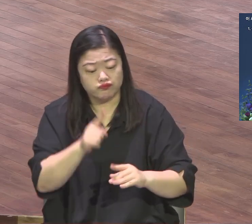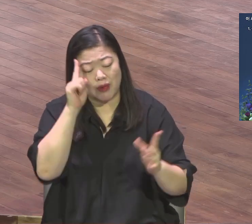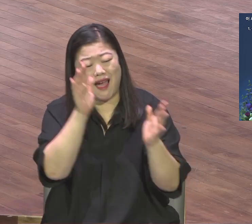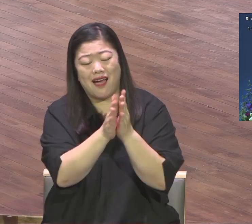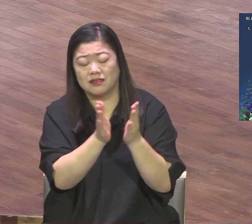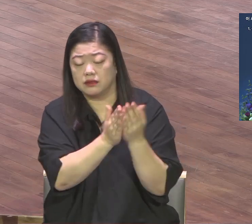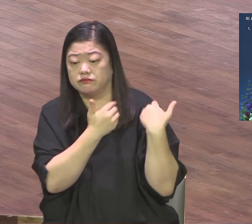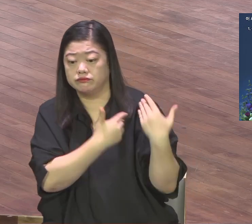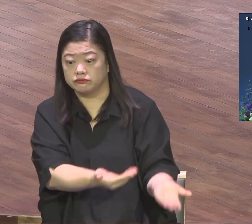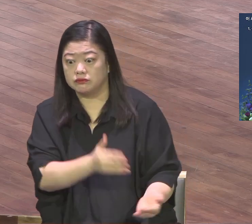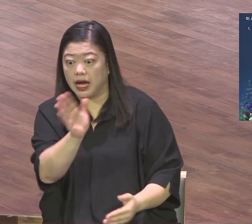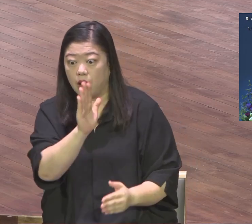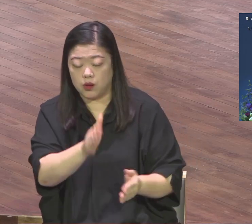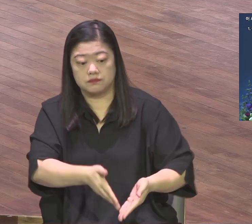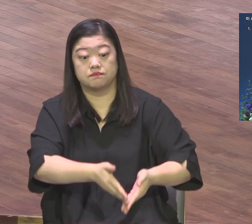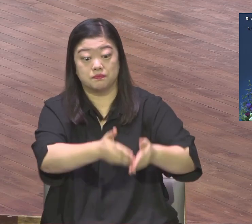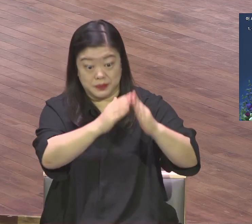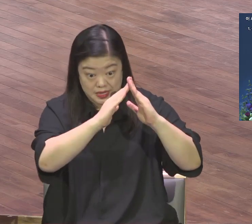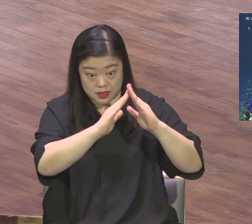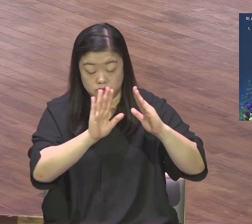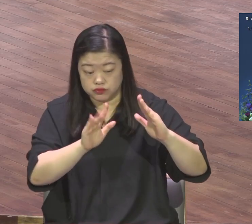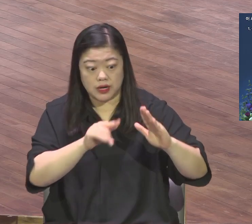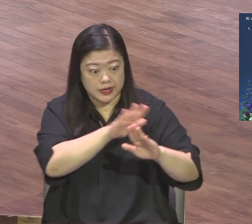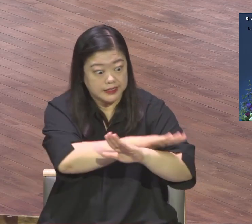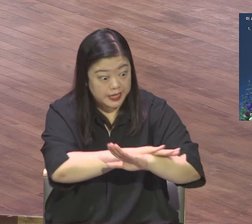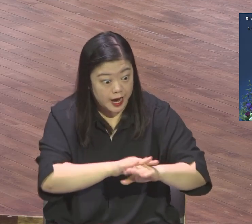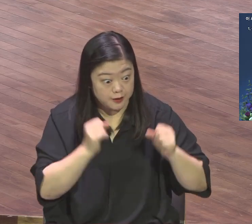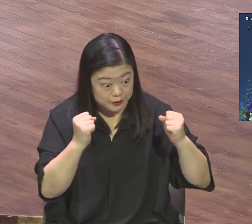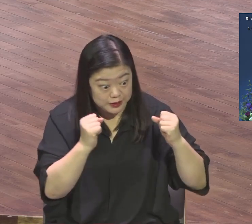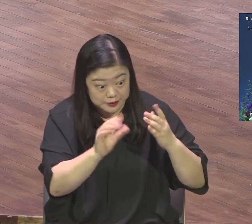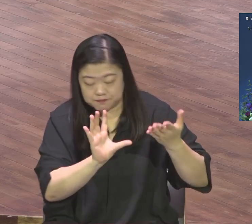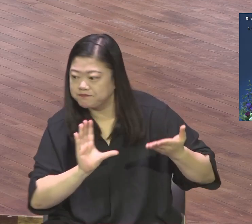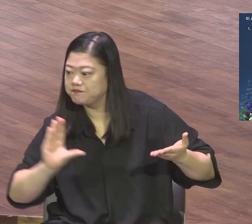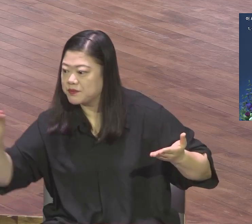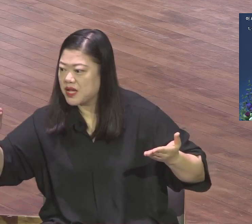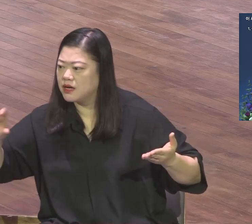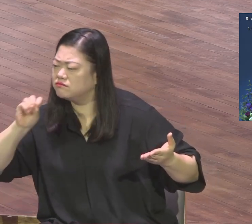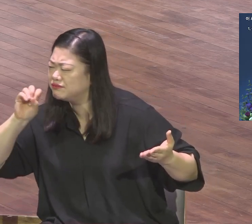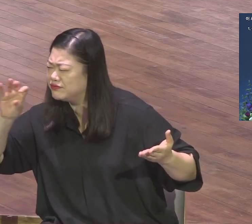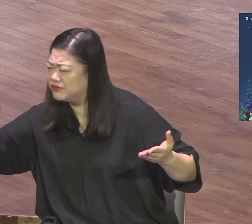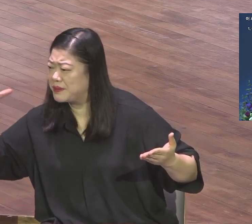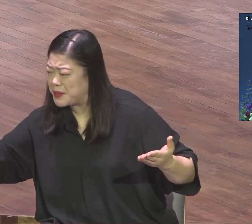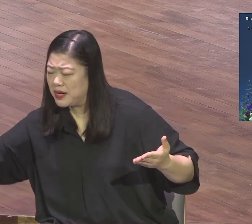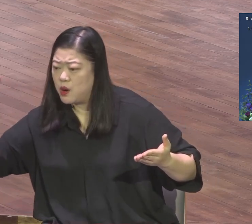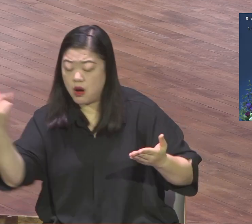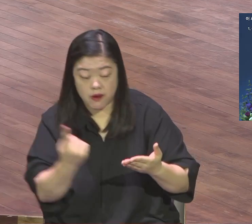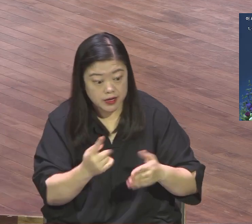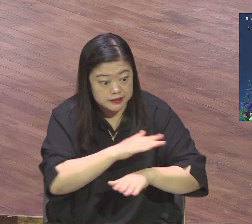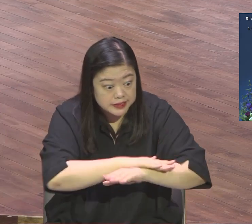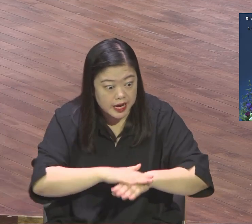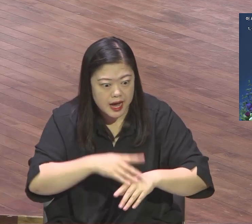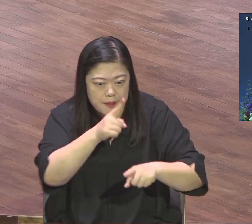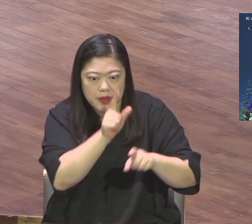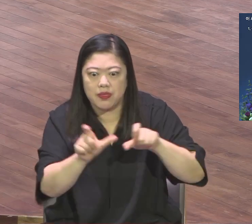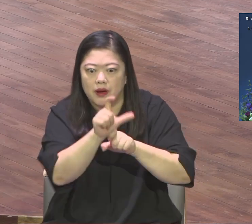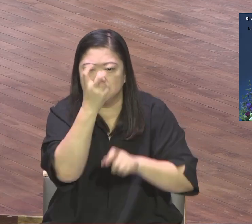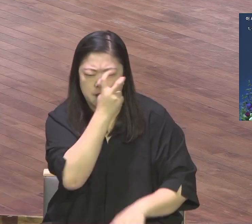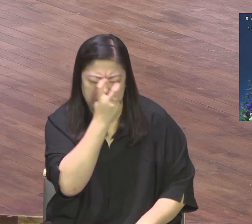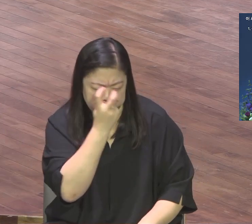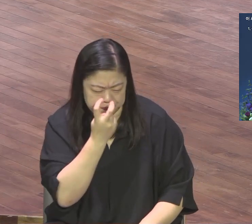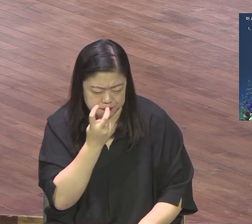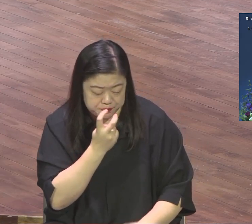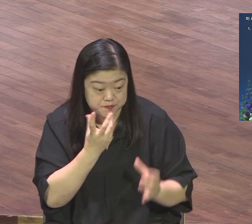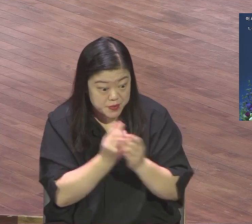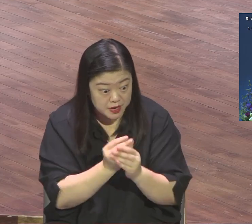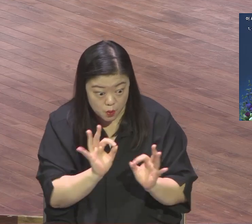세우는 곳마다 가서 한 분으로 끝난 것이 아니라 또 가서 또 캠프하고 그 다음에 또 캠프해서 굳건하게 세워주는 것이